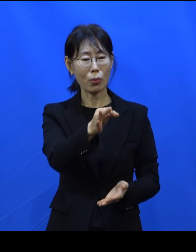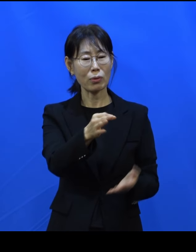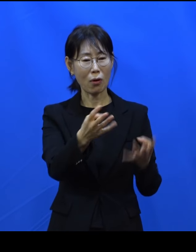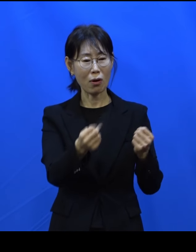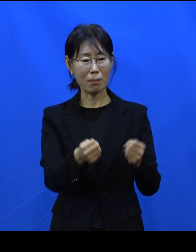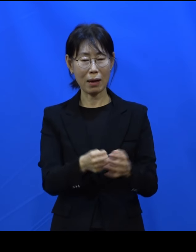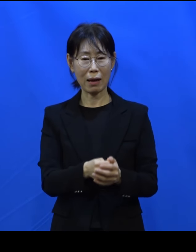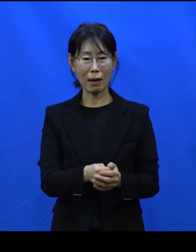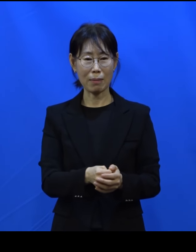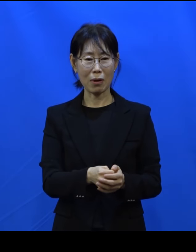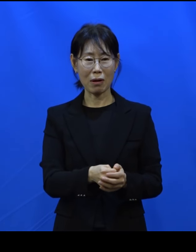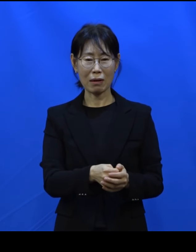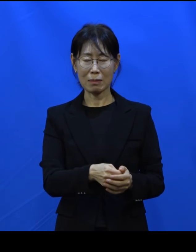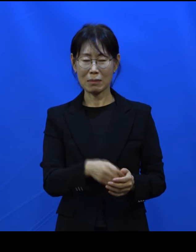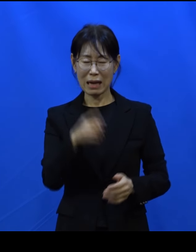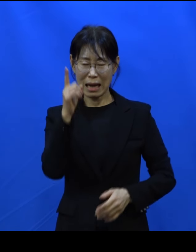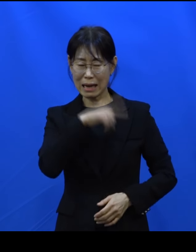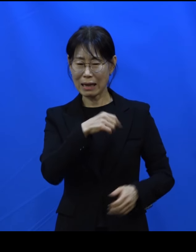사건과 루머,